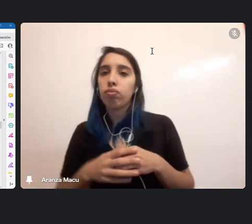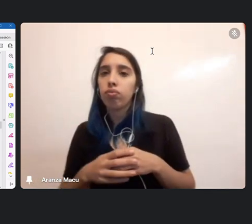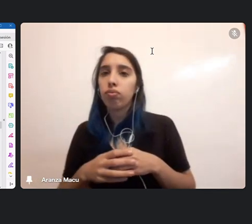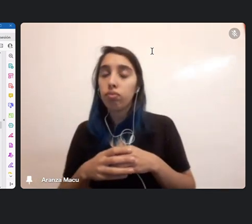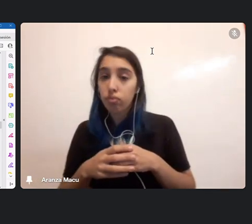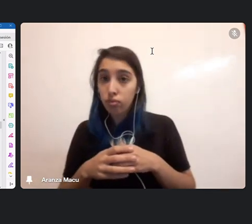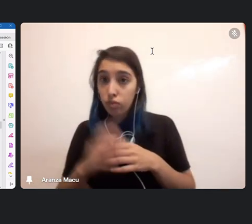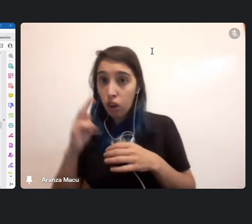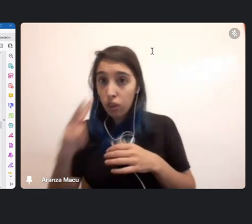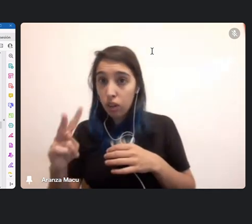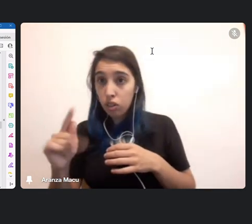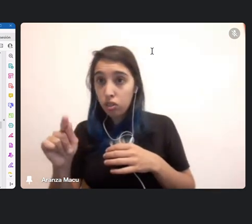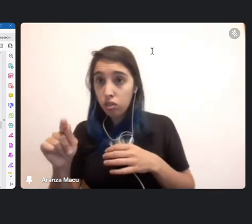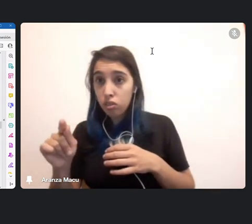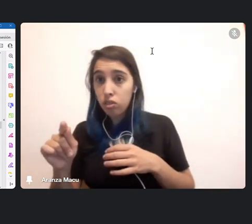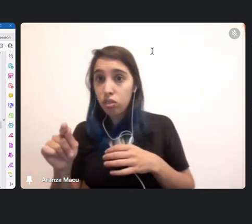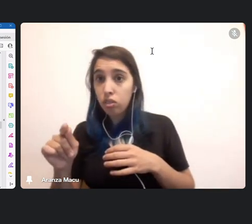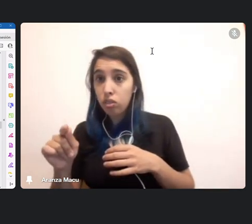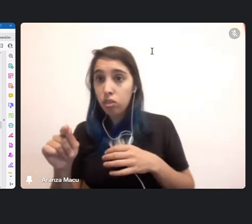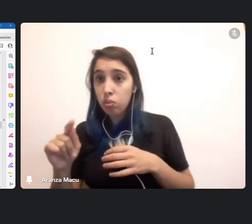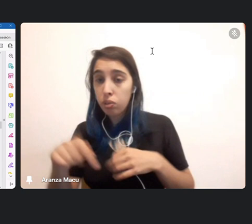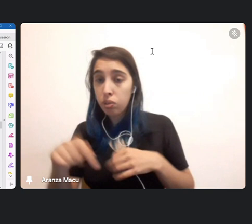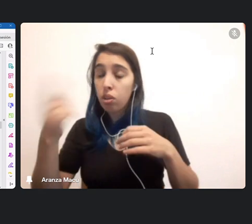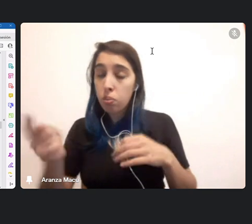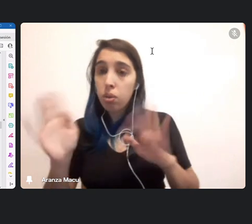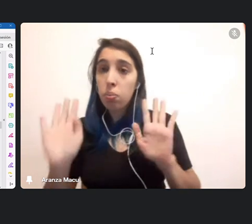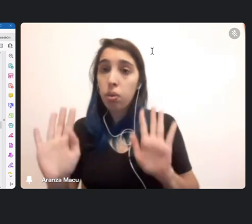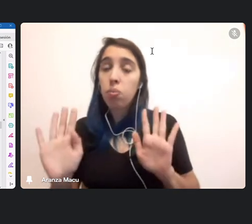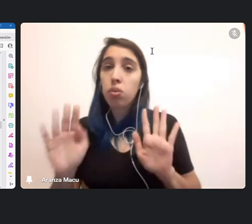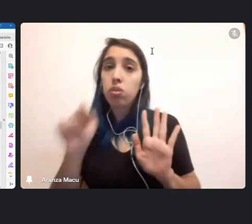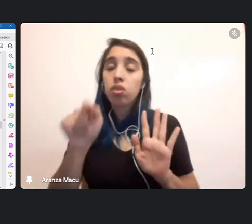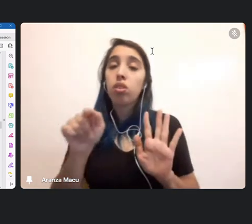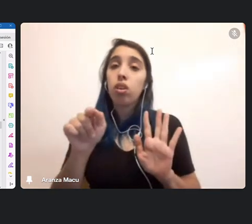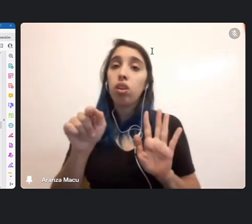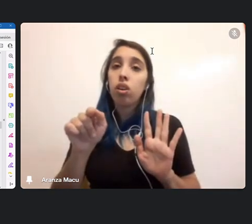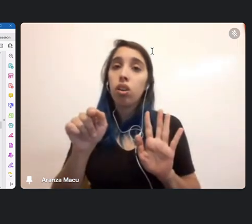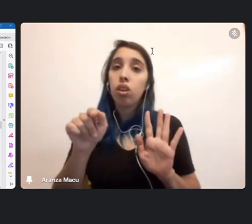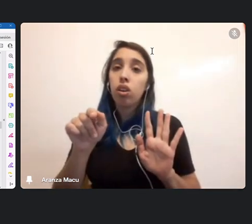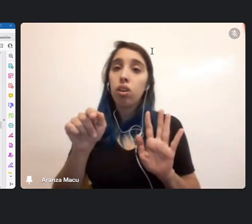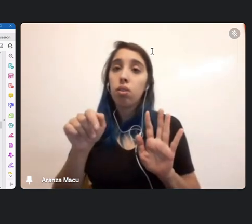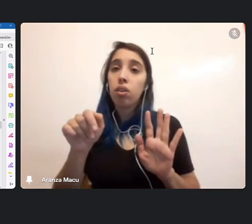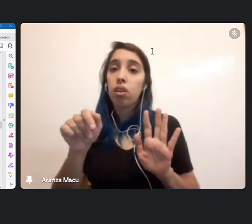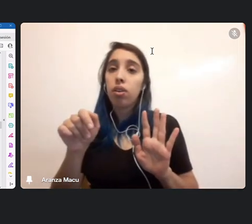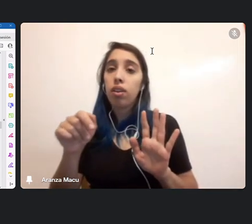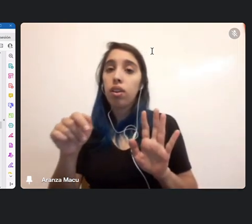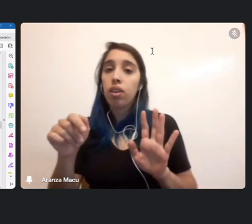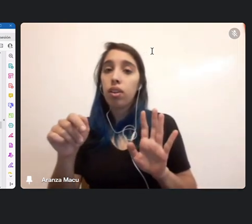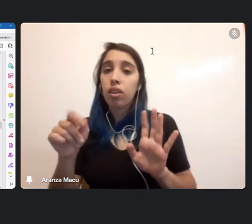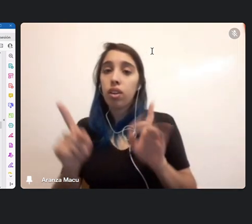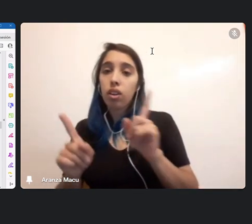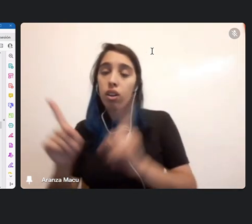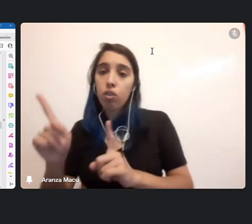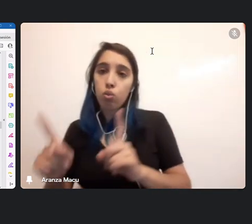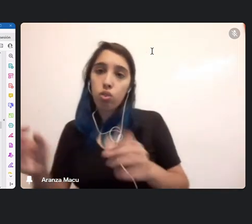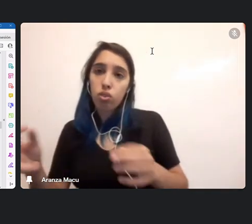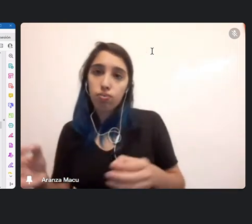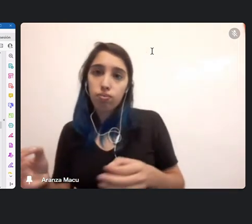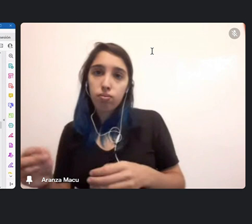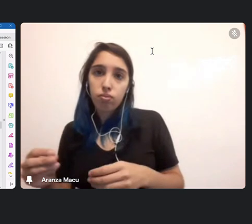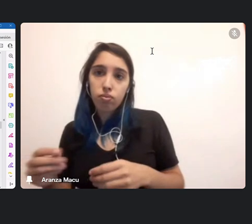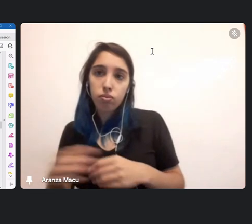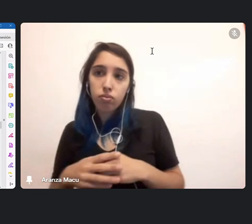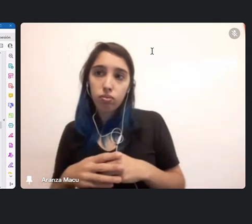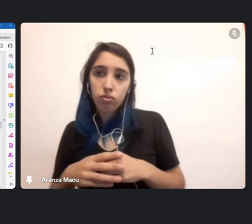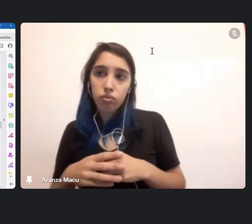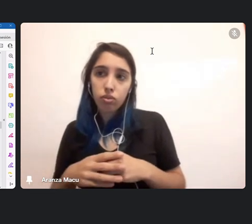Y bueno, y después vemos el tema de quedarnos con... Para practicar también tengo ahí, pero está no visible todavía, una